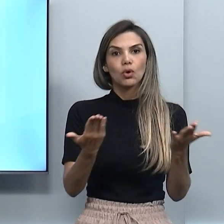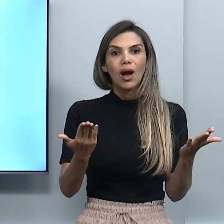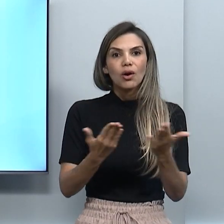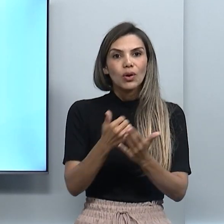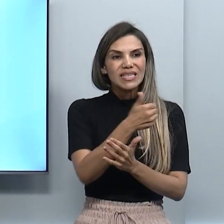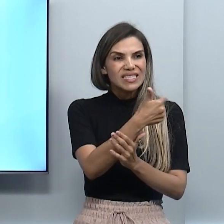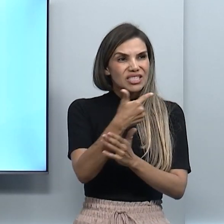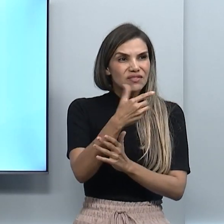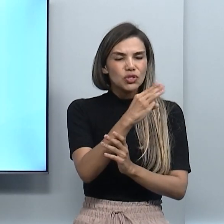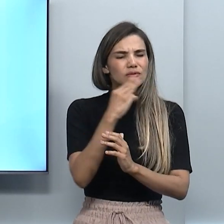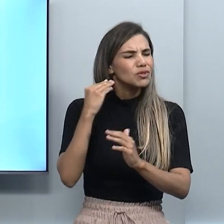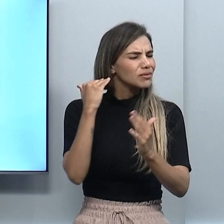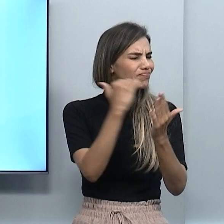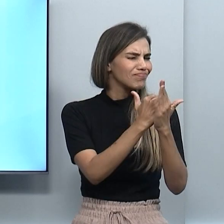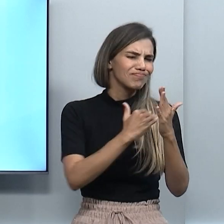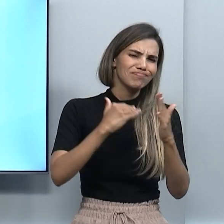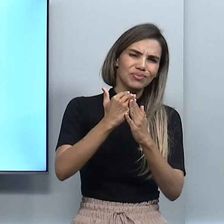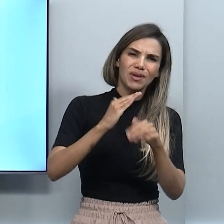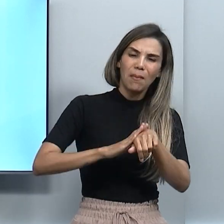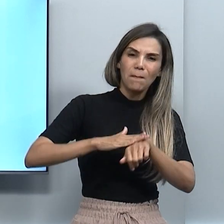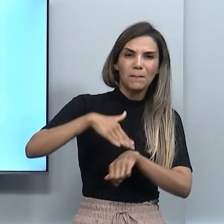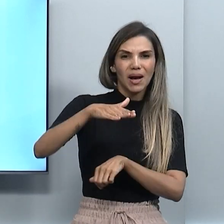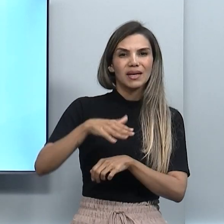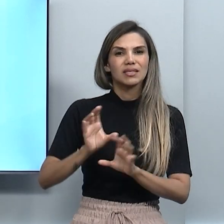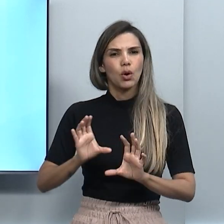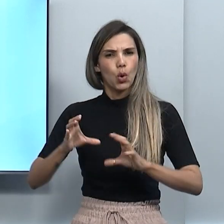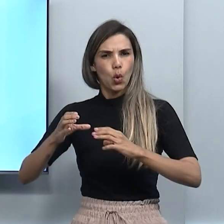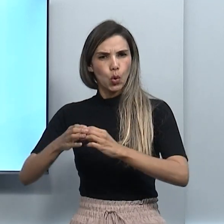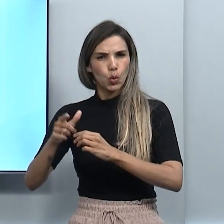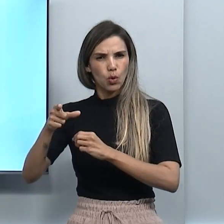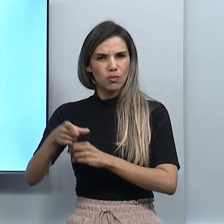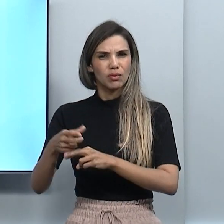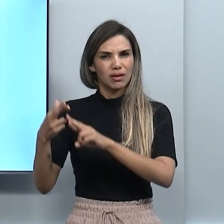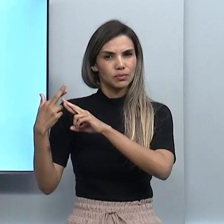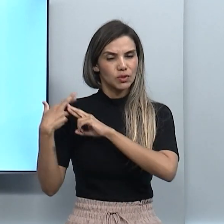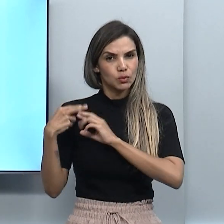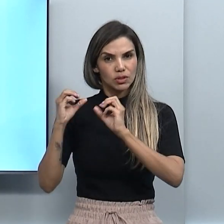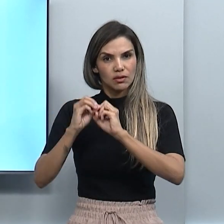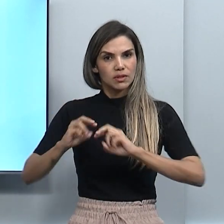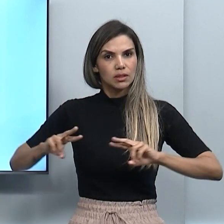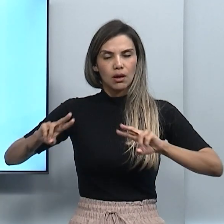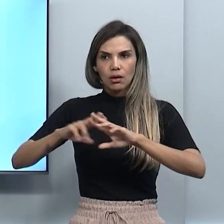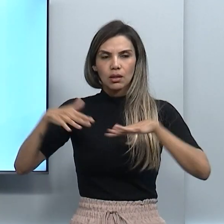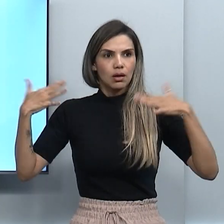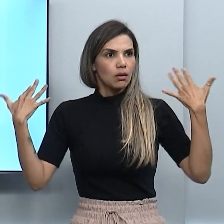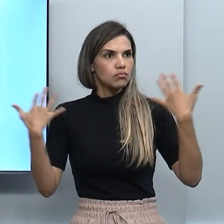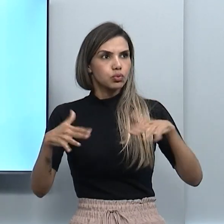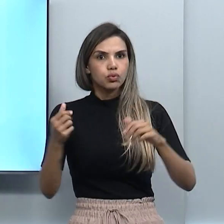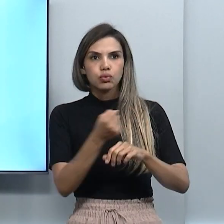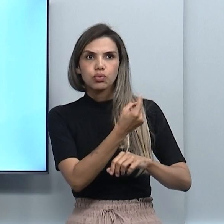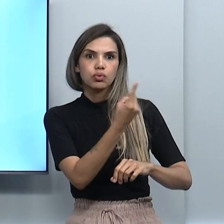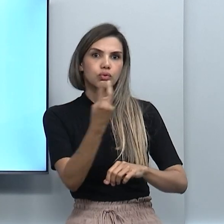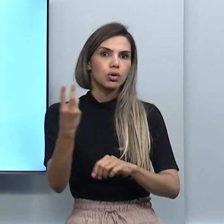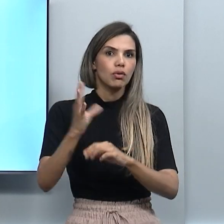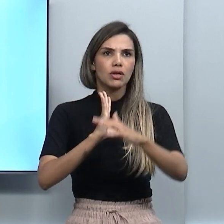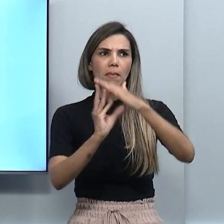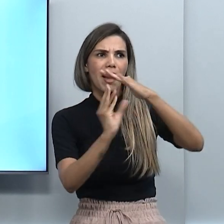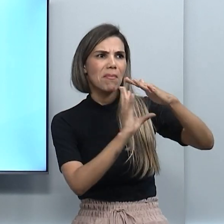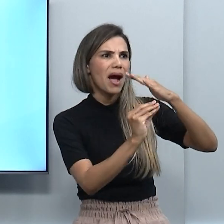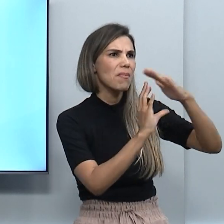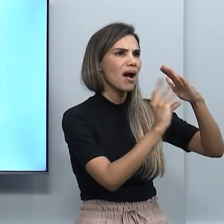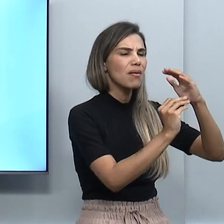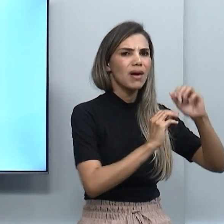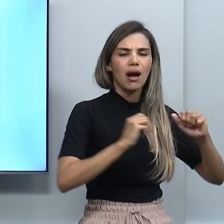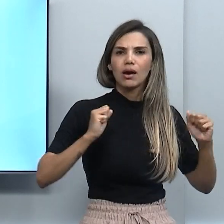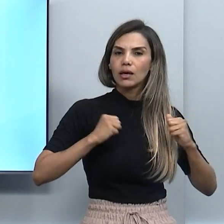ano. A Agência de Refugiados da ONU diz que é um número insustentável. O balanço com dados até o fim de abril deste